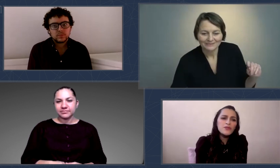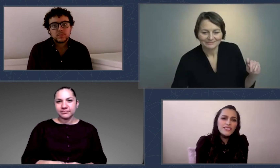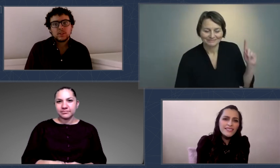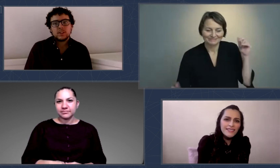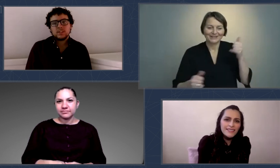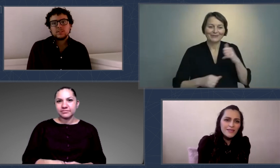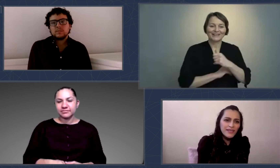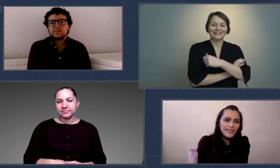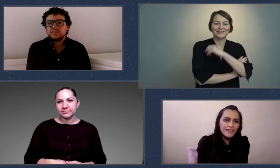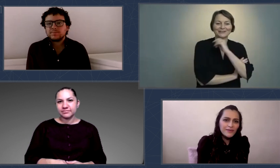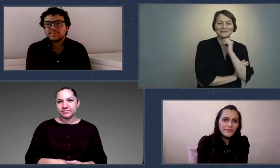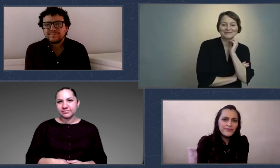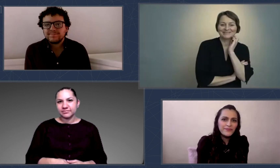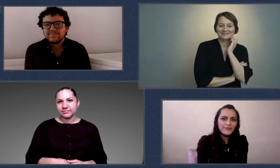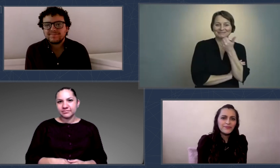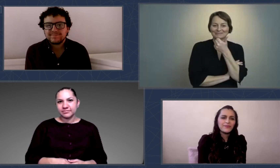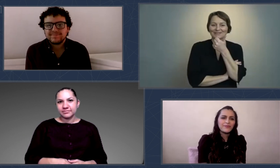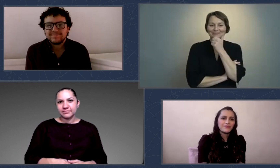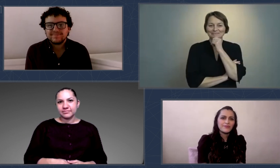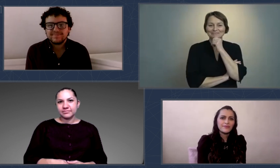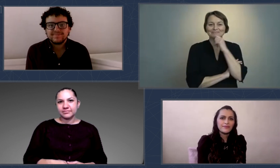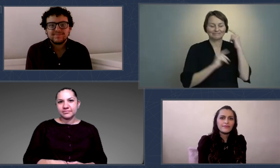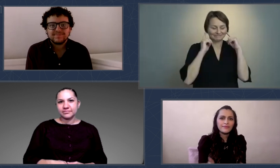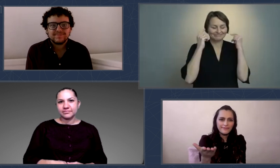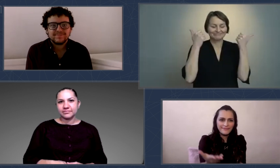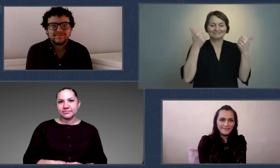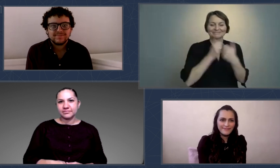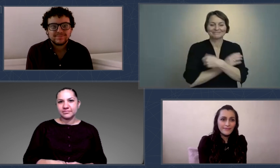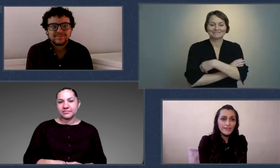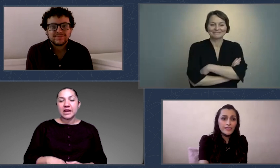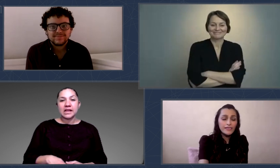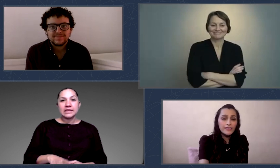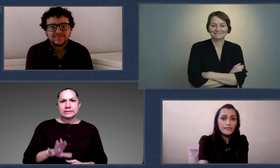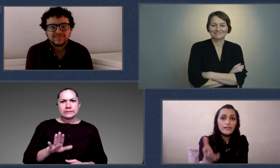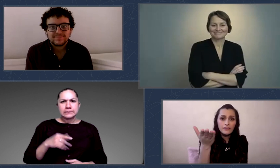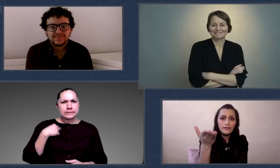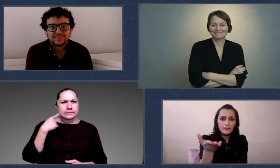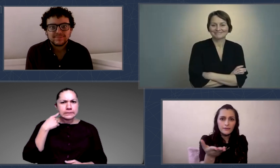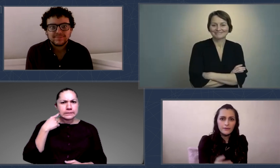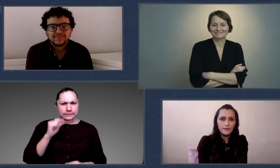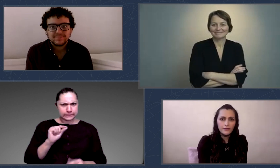Pues muchas gracias, Maya. I don't hear you. Wait.